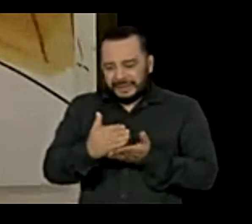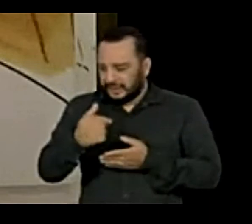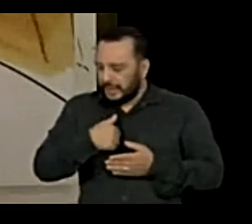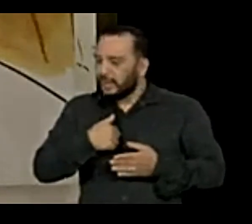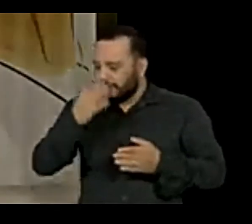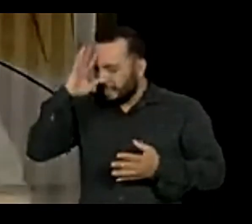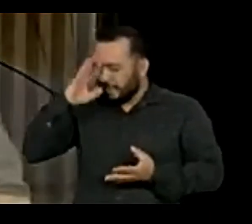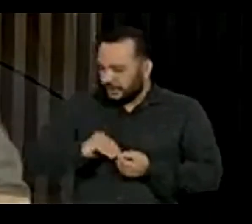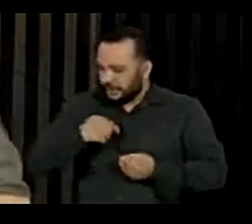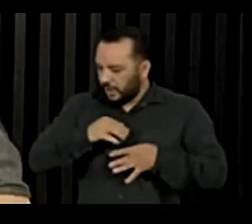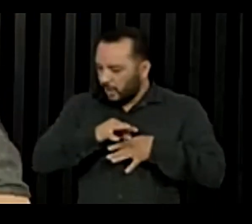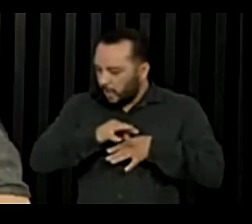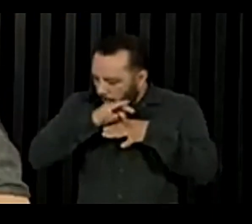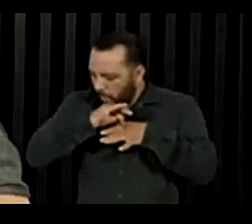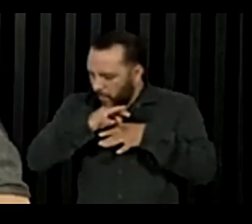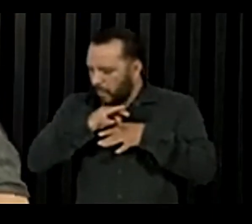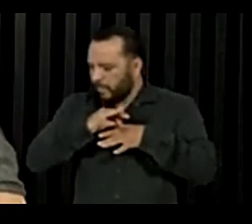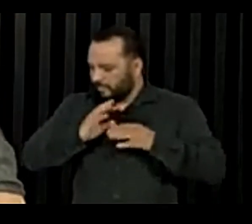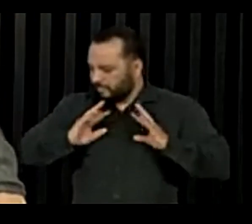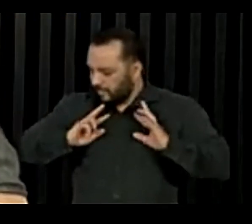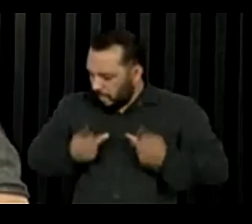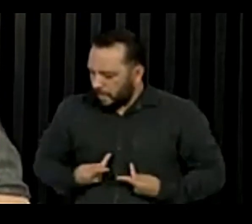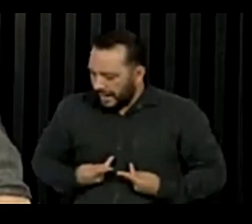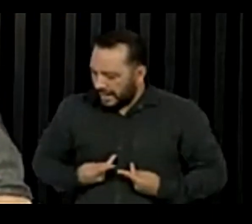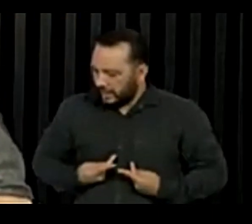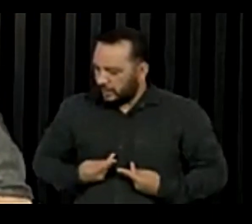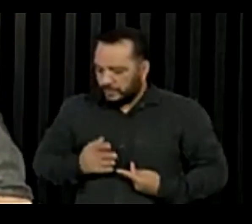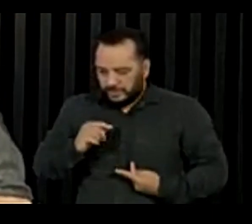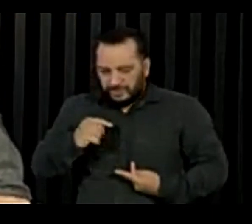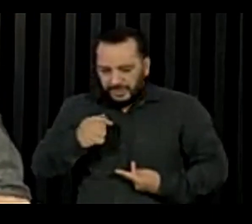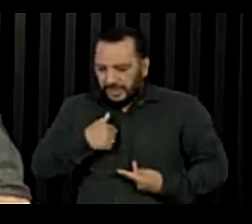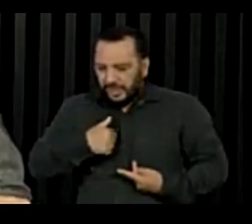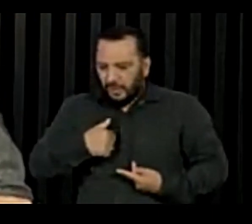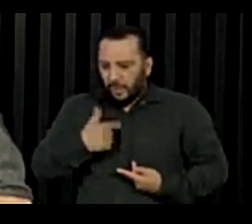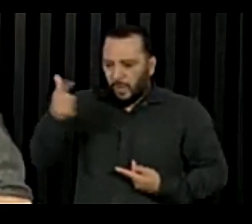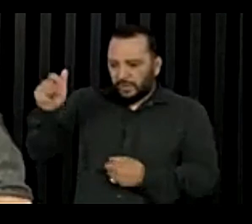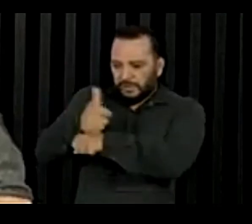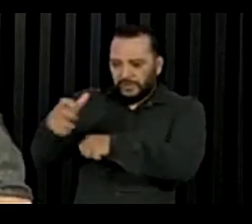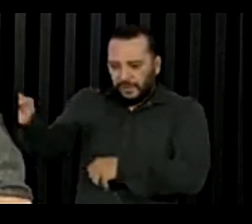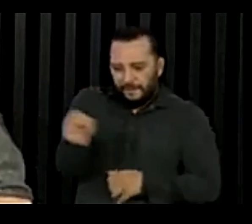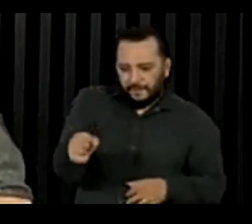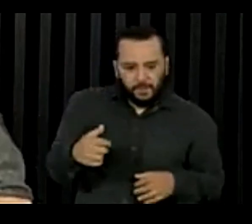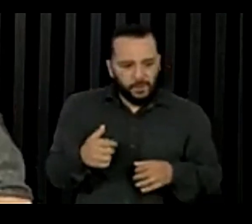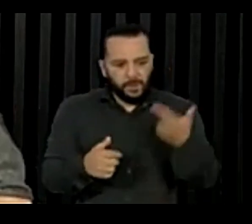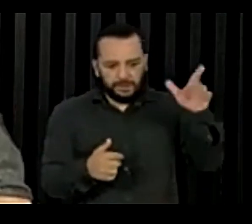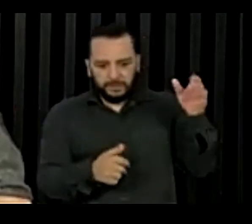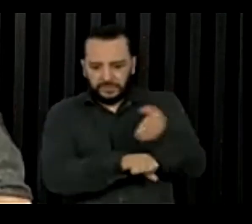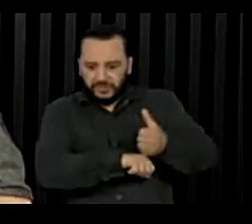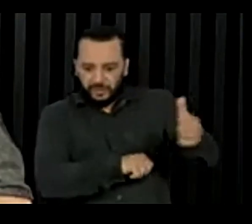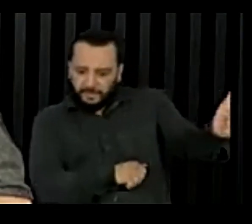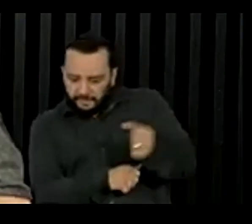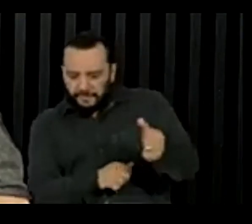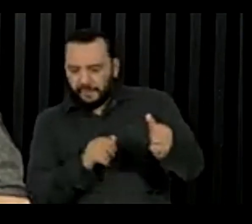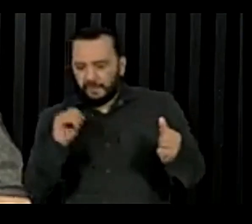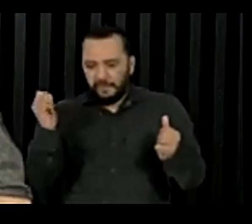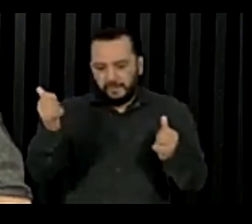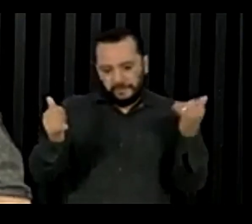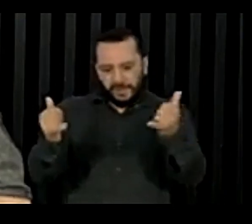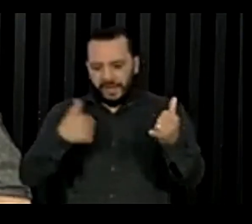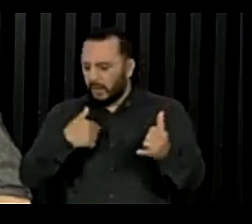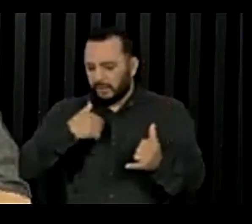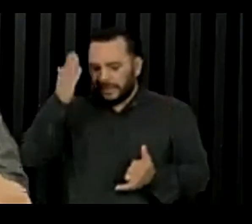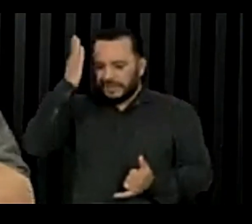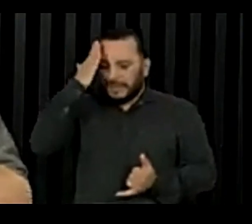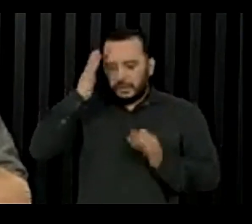pessoas. Agora, esse cabe ao Felipe Neto, eu realmente fico às vezes abismado, eu não tenho a mínima